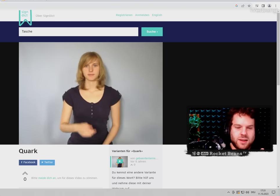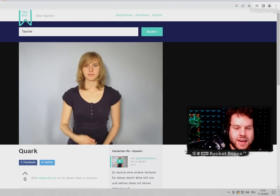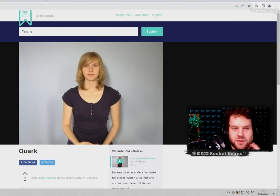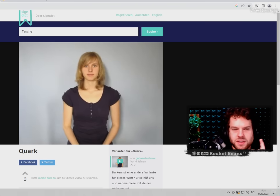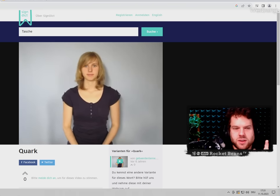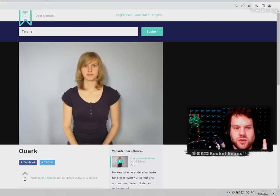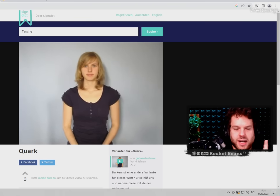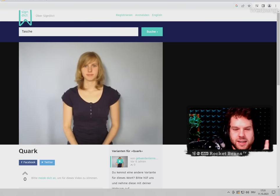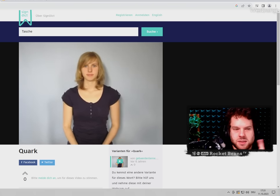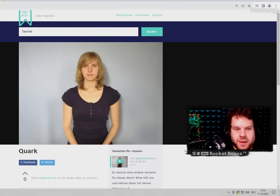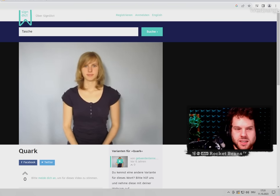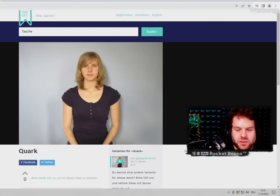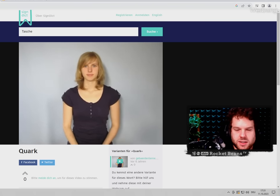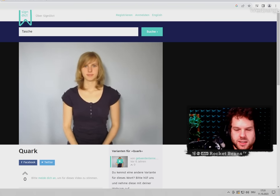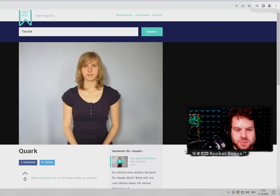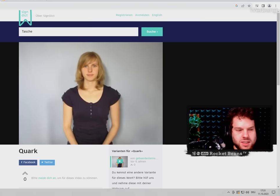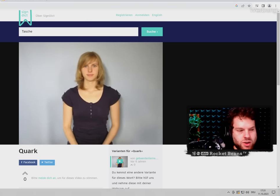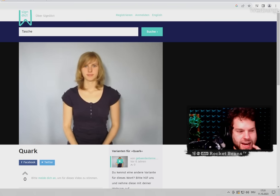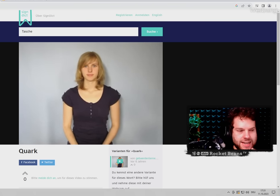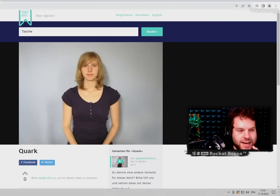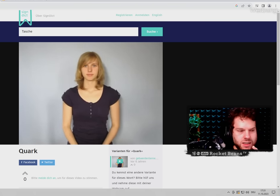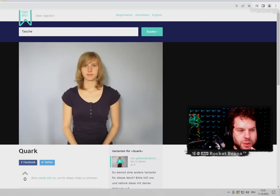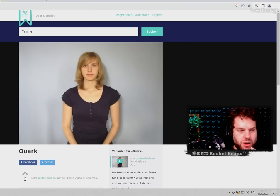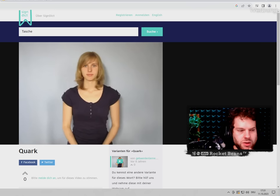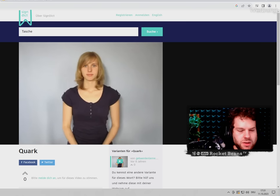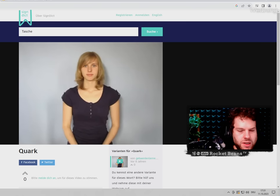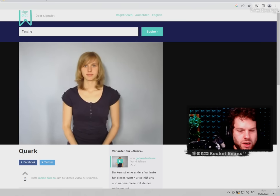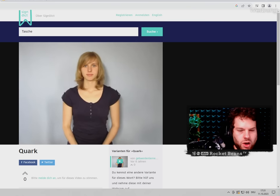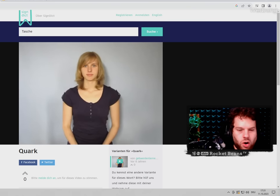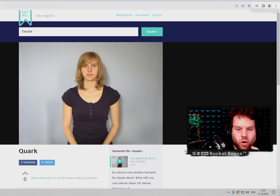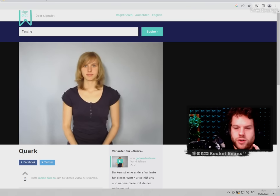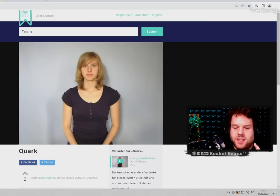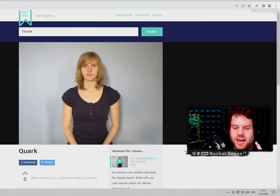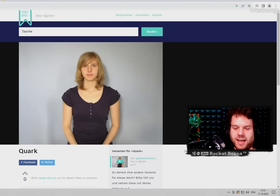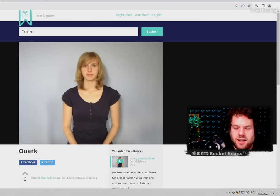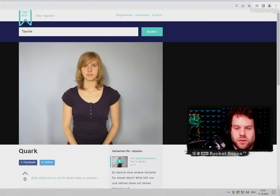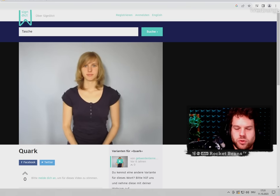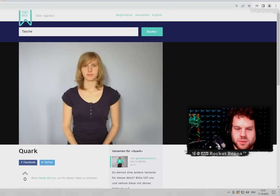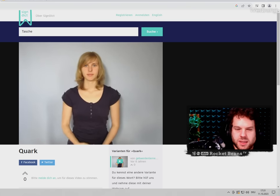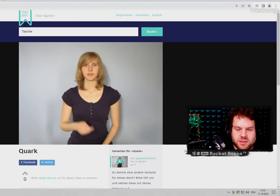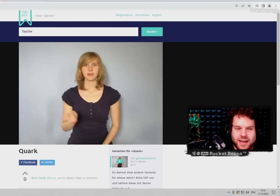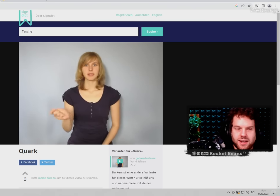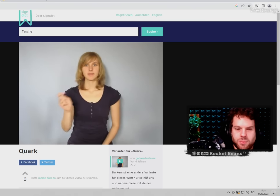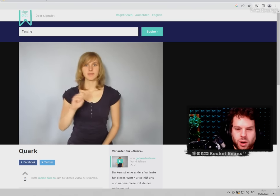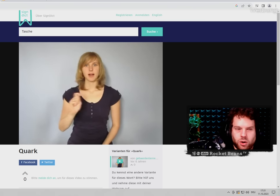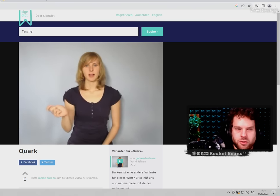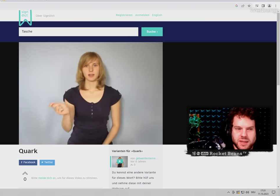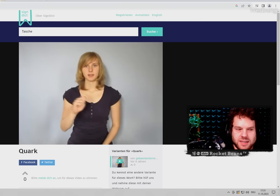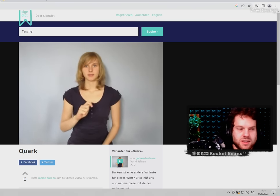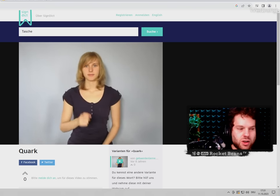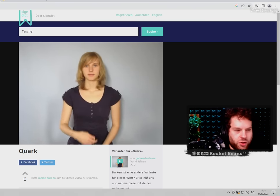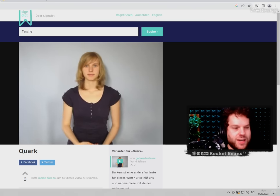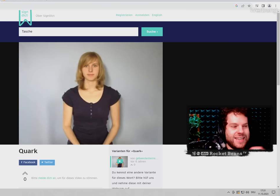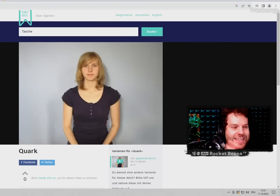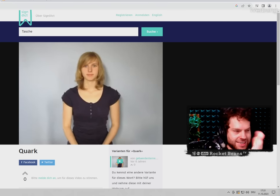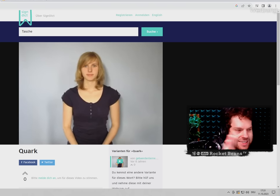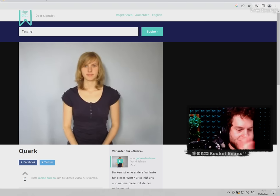Ich finde es auch so geil, dass es manche Wörter gibt, die nur eine Hand brauchen und eine andere, wo man zwei Hände braucht. Wo man sagt, so Freunde, jetzt